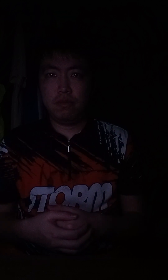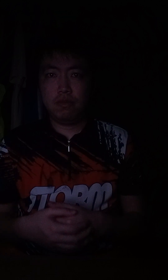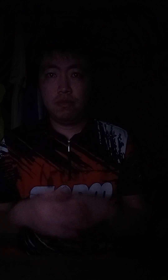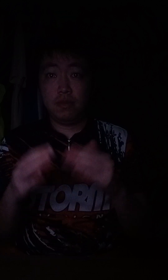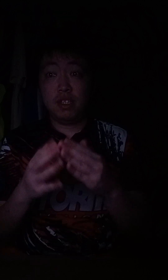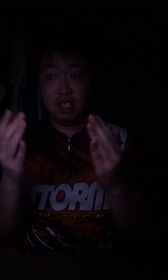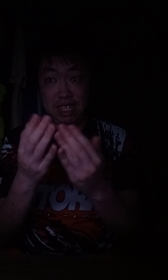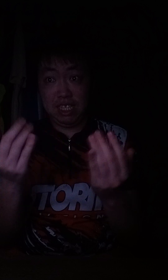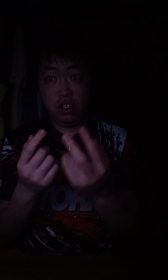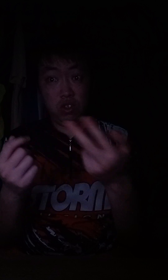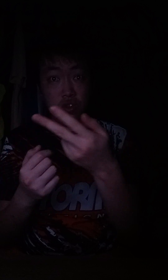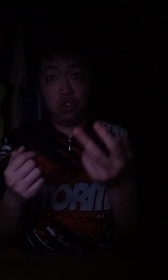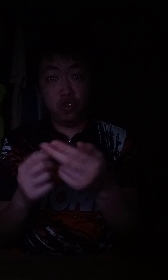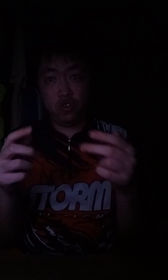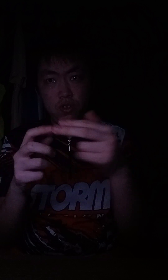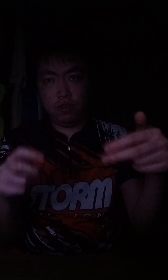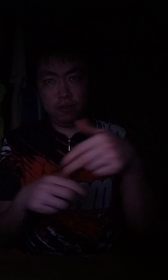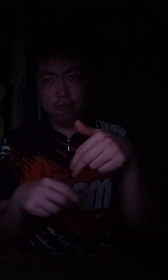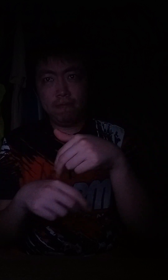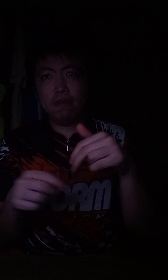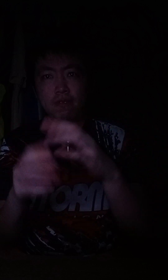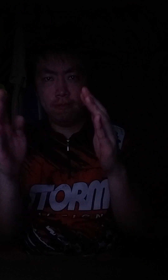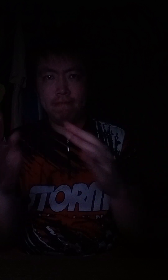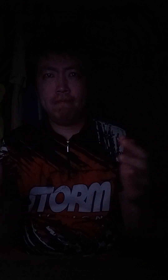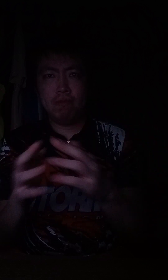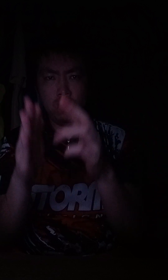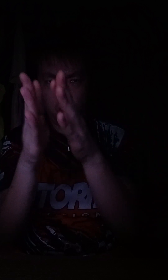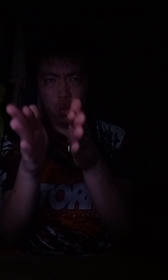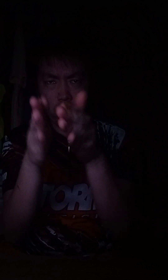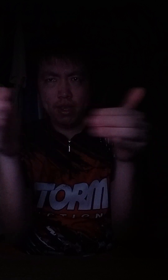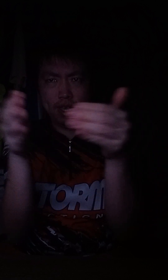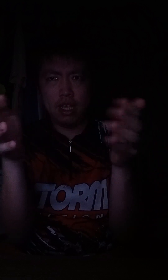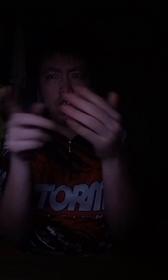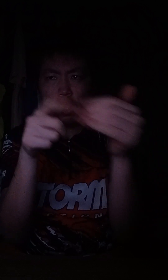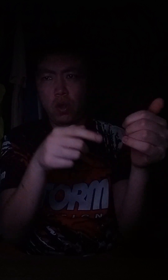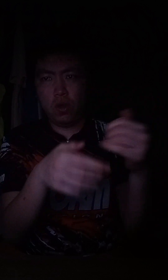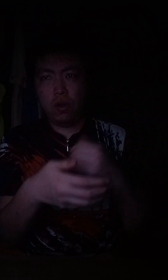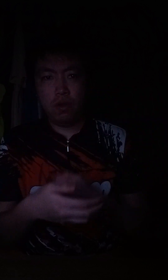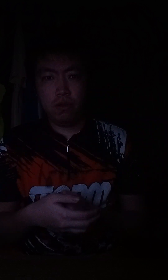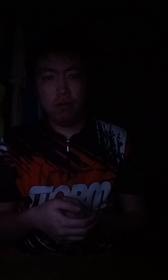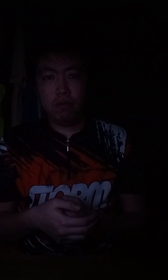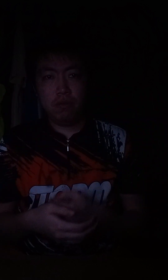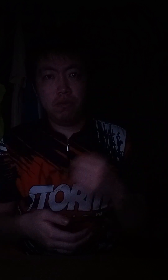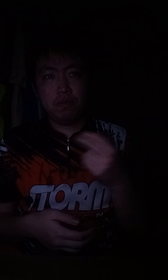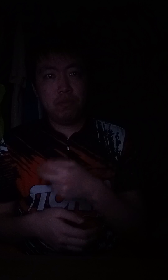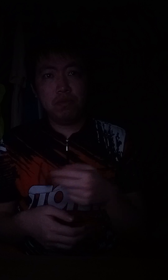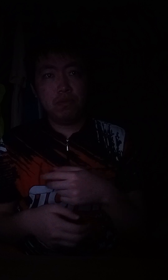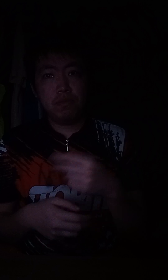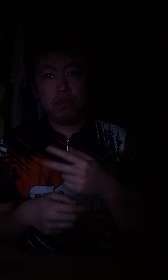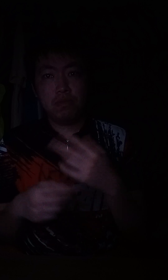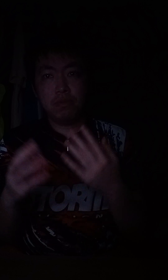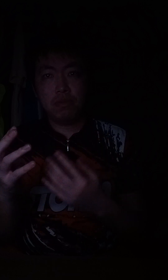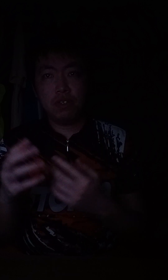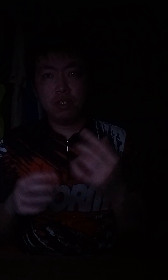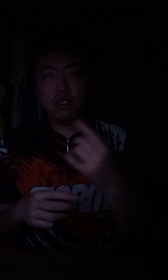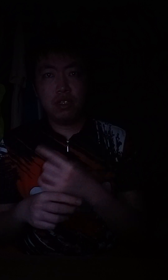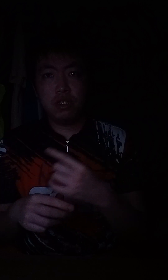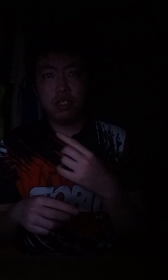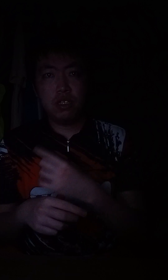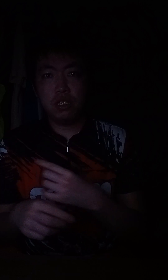하루에도 여러 번 버스가 지나다니기 힘든 좁은 길을 오갑니다. 주야 교대로 하루에 9시간 쉴 틈 없이